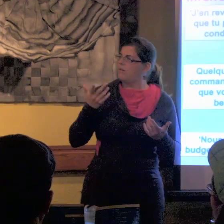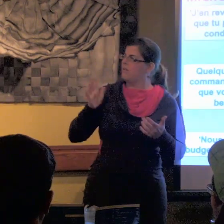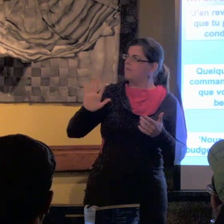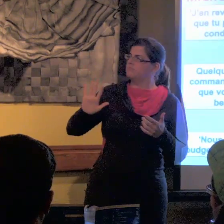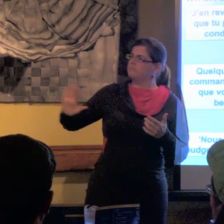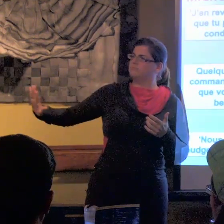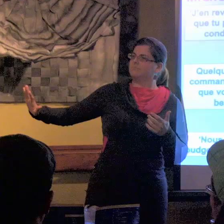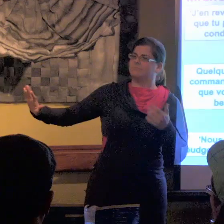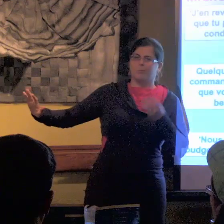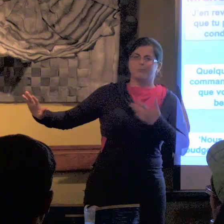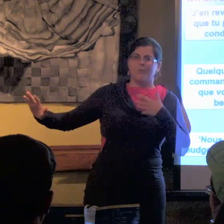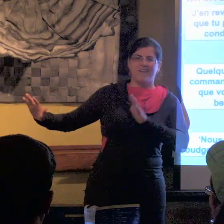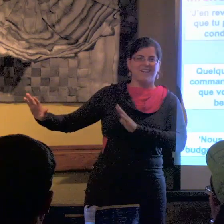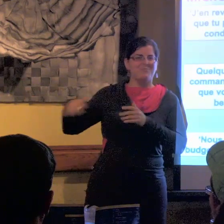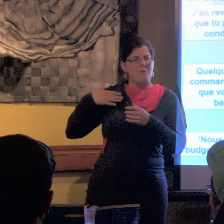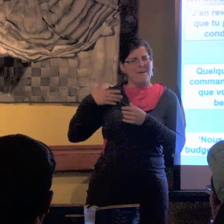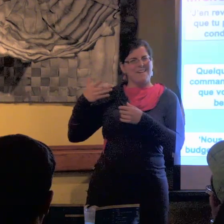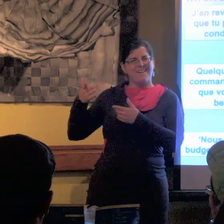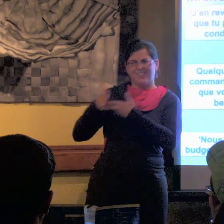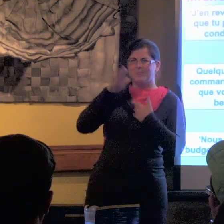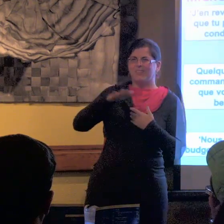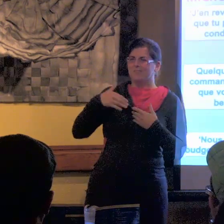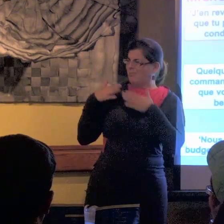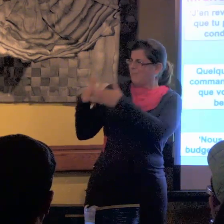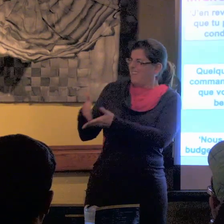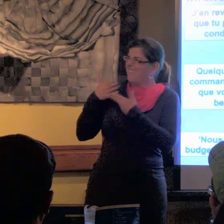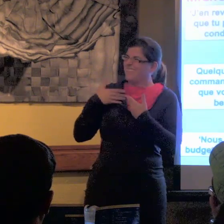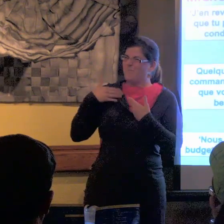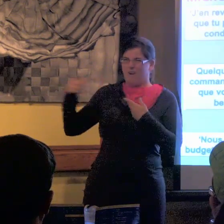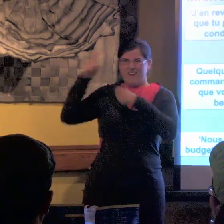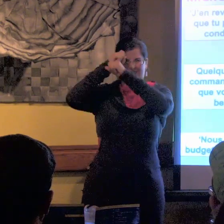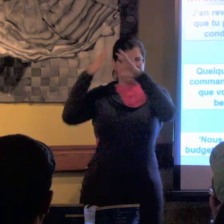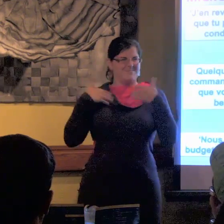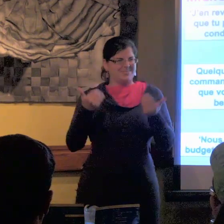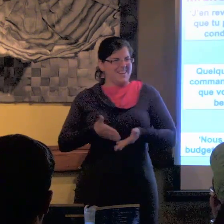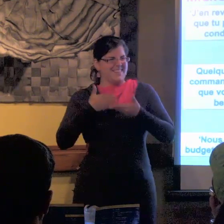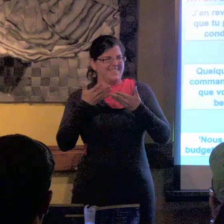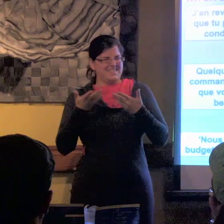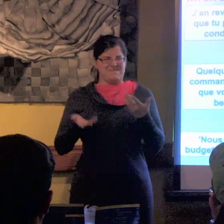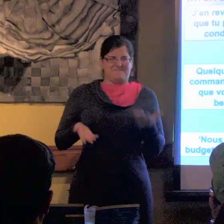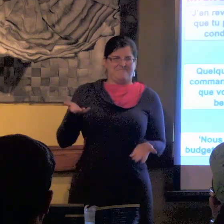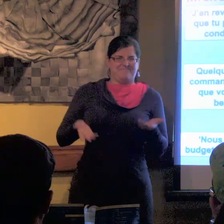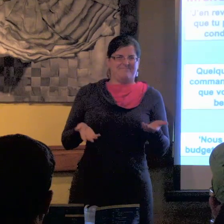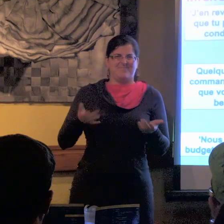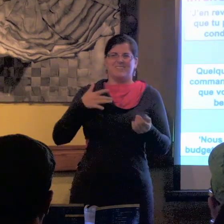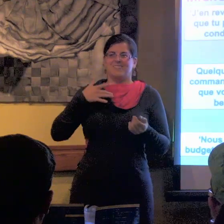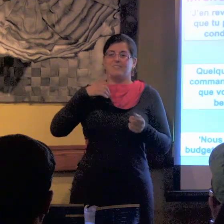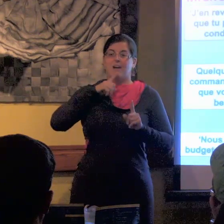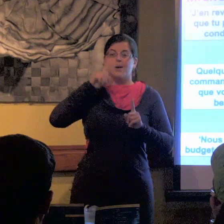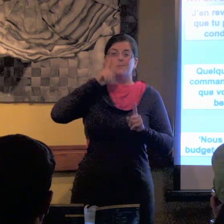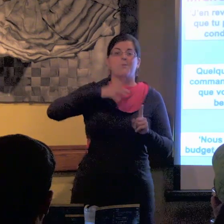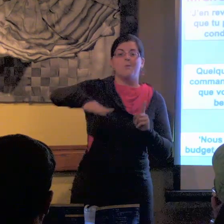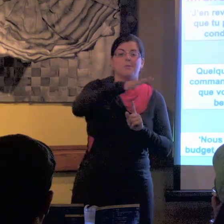les personnes sourdes, comme ici le papier et le crayon. Et souvent, je me retrouve avec une personne entendante qui arrive et qui veut m'aider justement pour commander un café alors que je n'ai pas demandé cette aide.